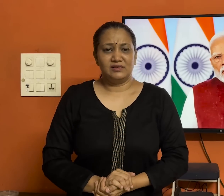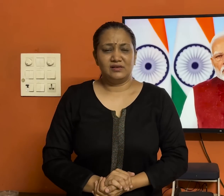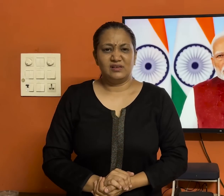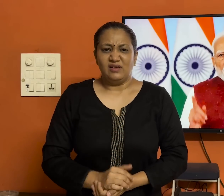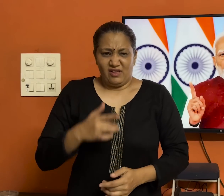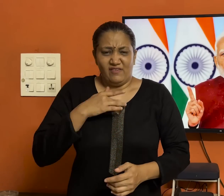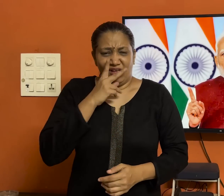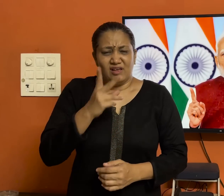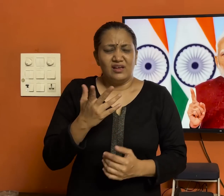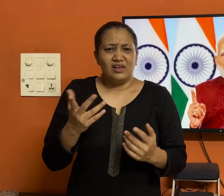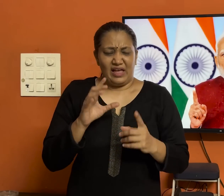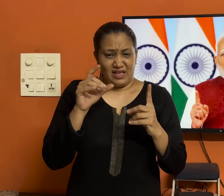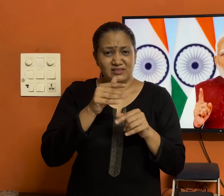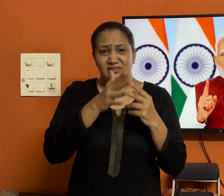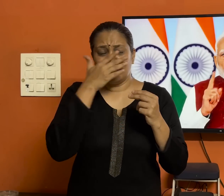उसने